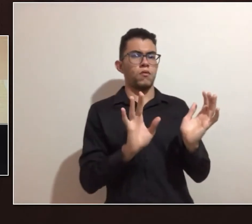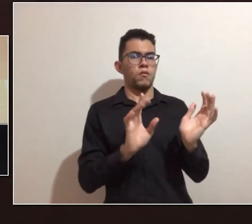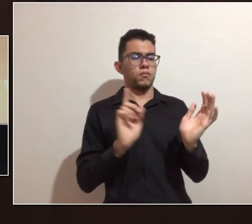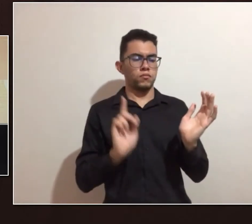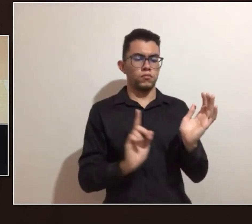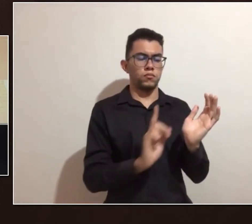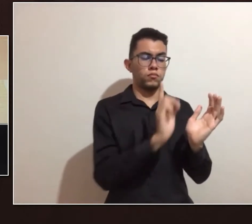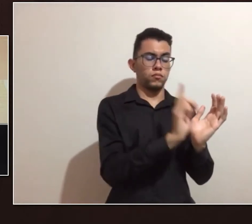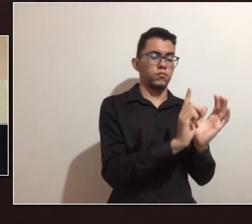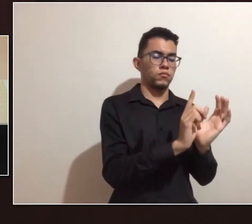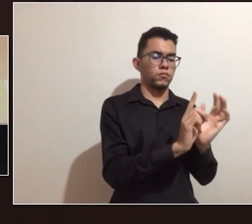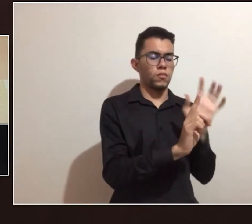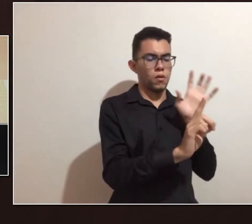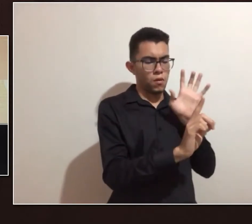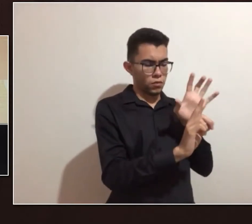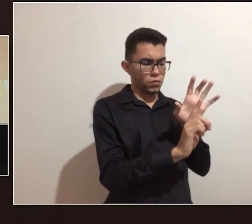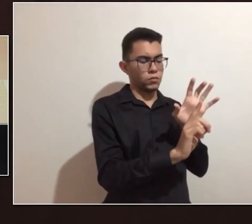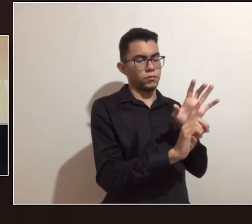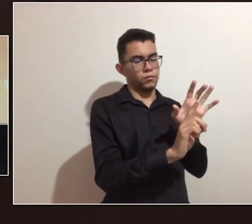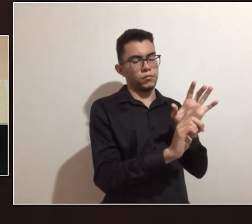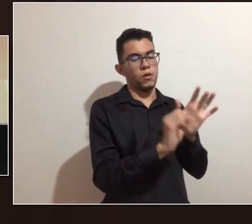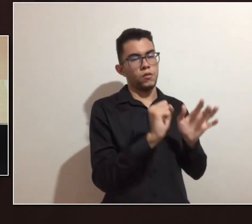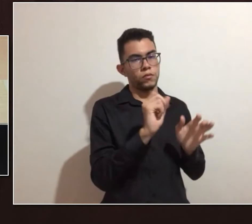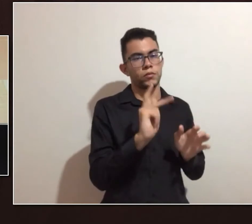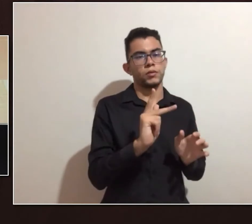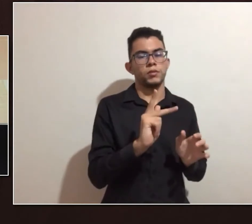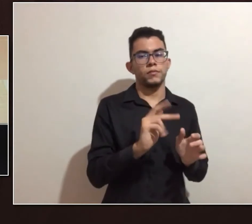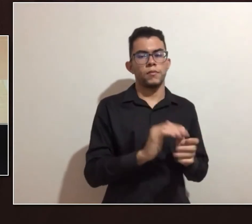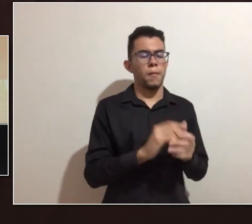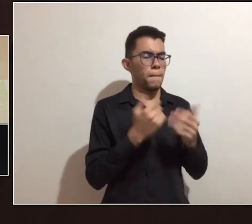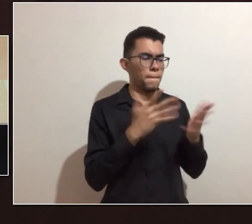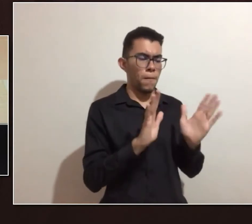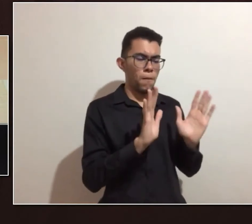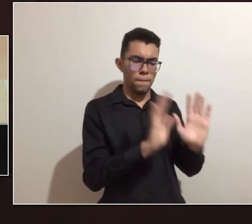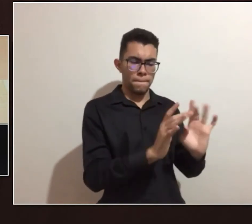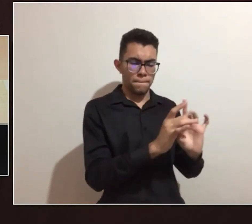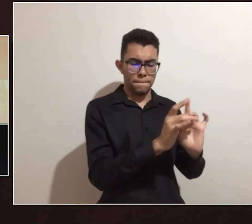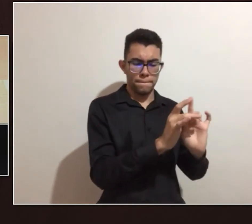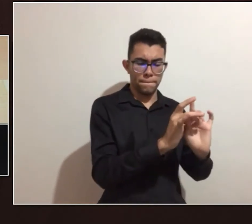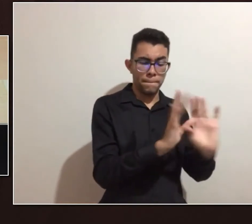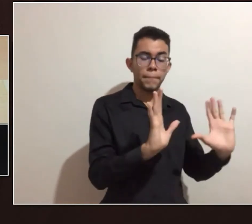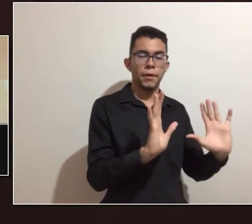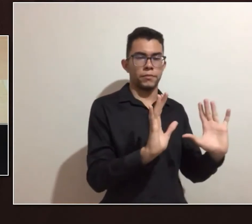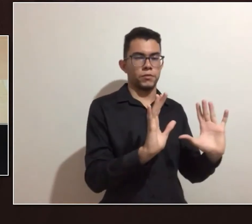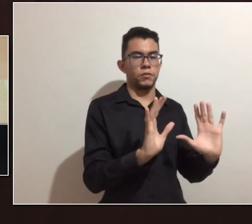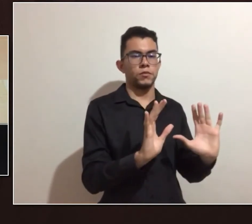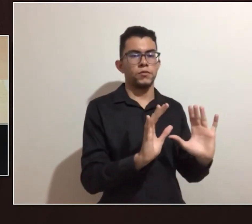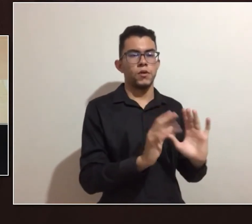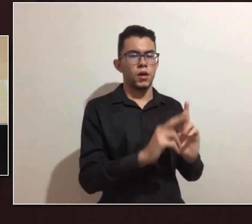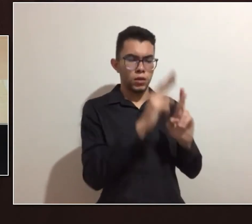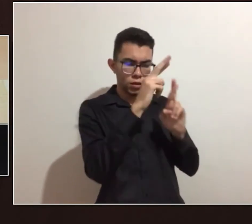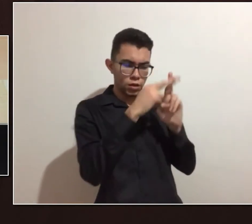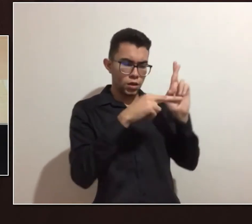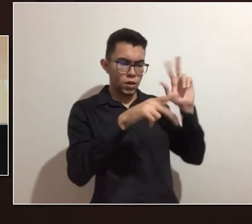ser um prosélito, você vai fazer segundo os seus costumes, né, a sua dieta, seguir as suas festas solenes,